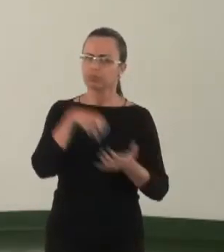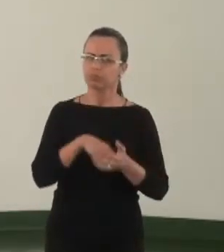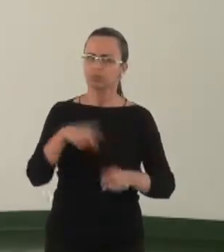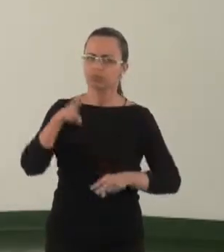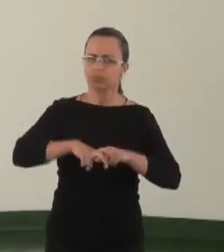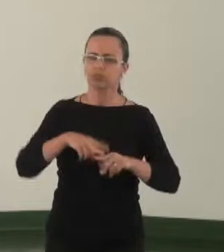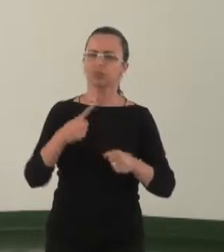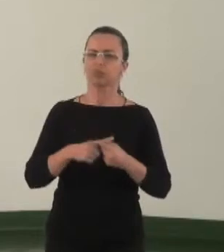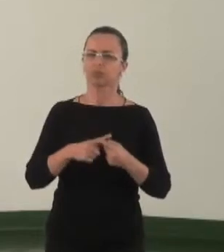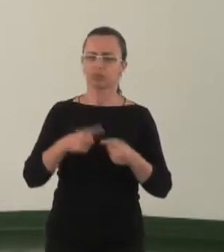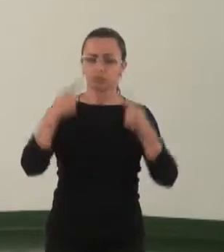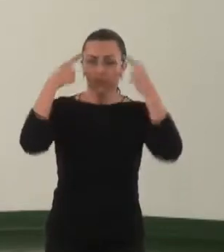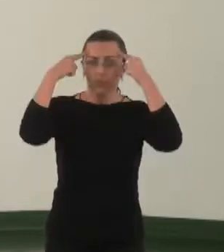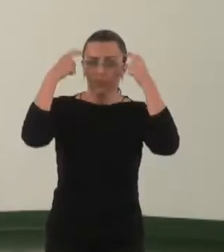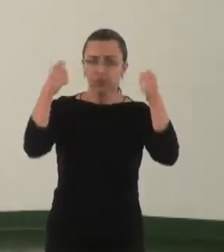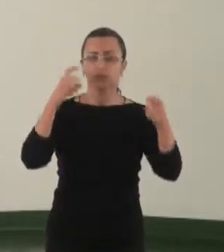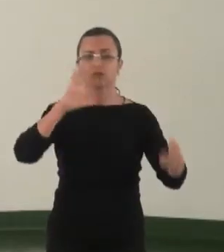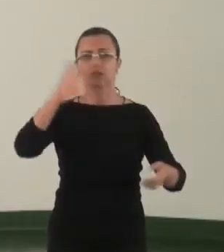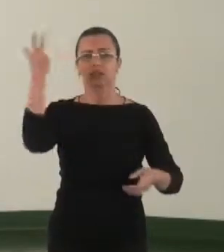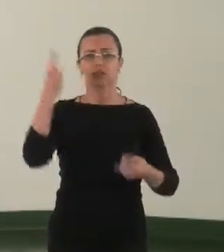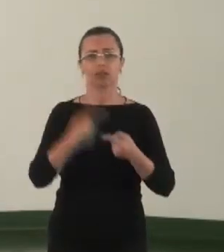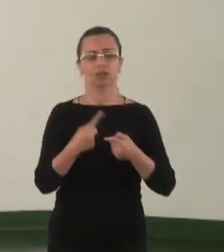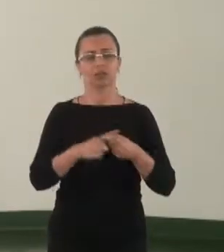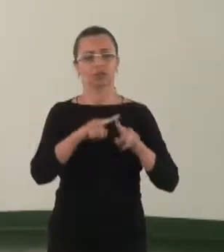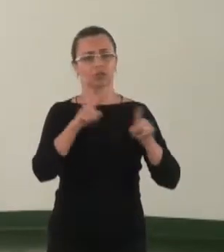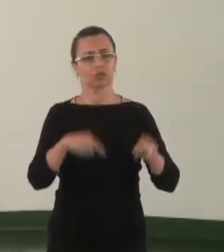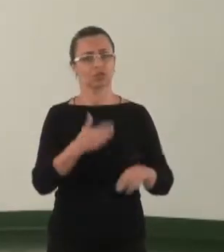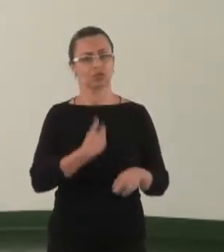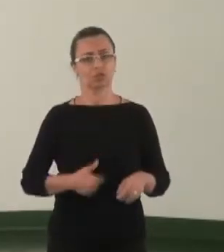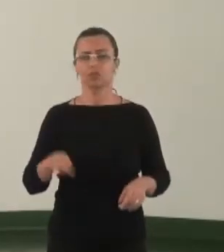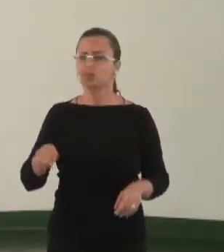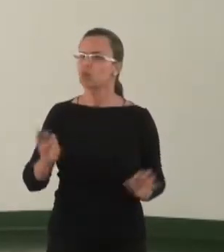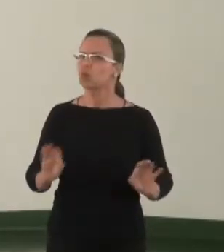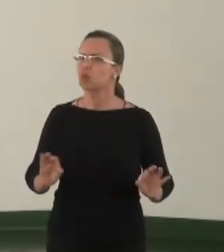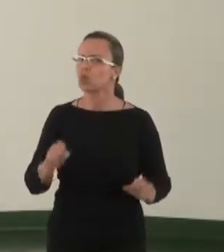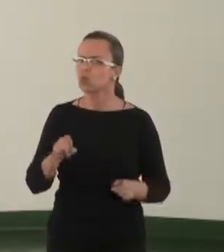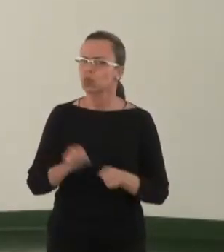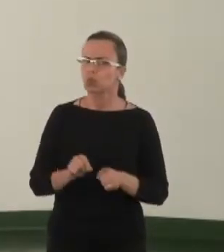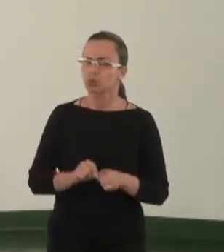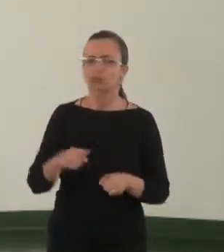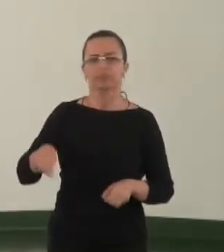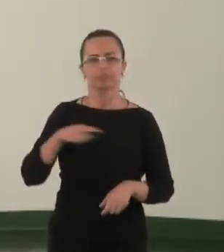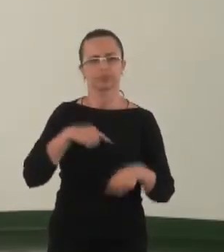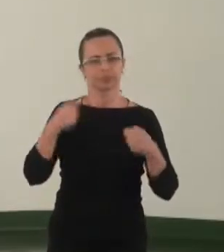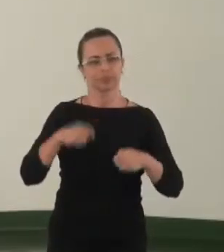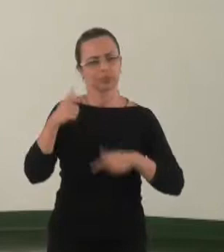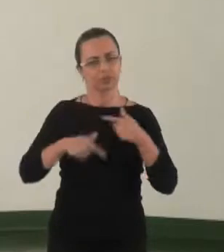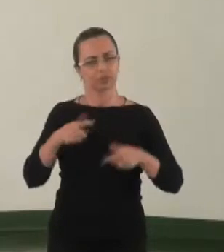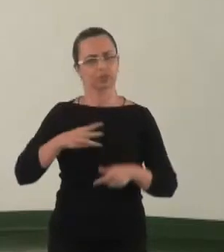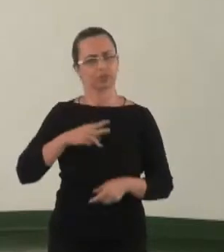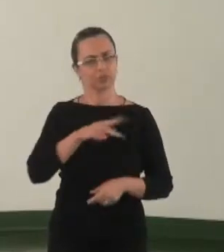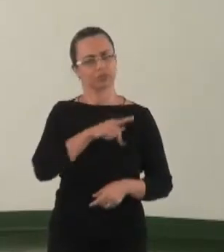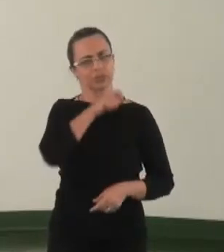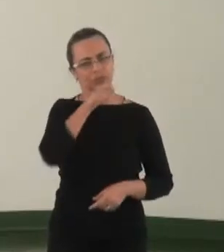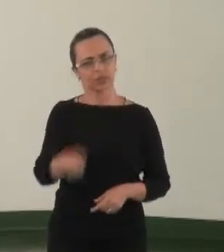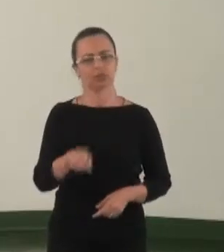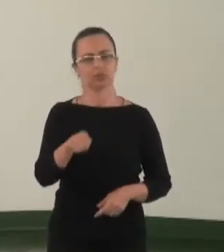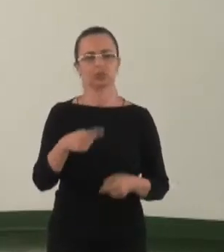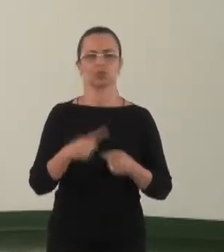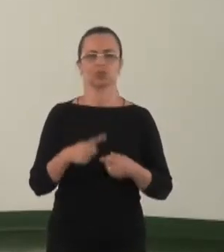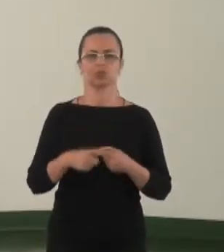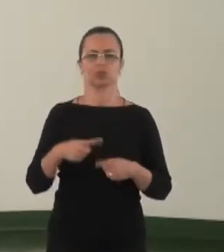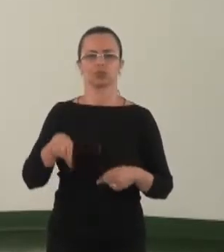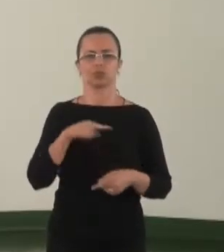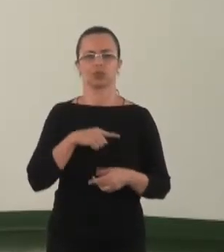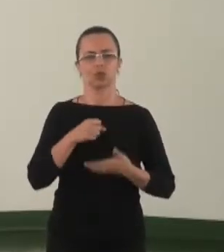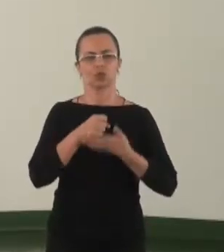porque ele incorre em crimes cometidos por funcionários públicos, a gente não vê isso acontecer. Então a gente precisa de uma atuação mais incisiva do MP, que tem a prerrogativa